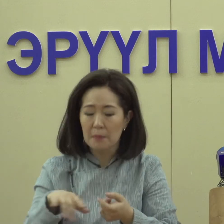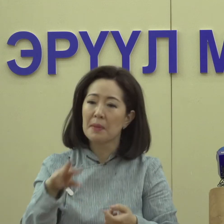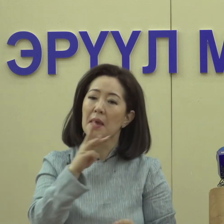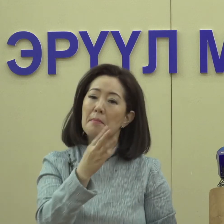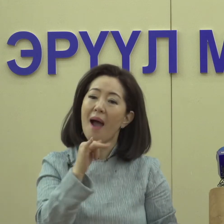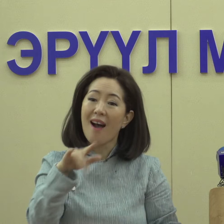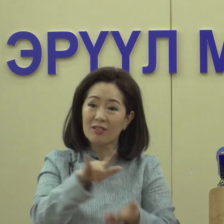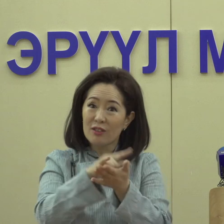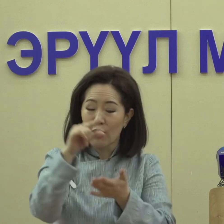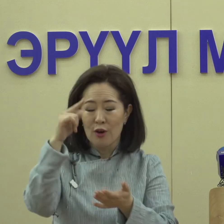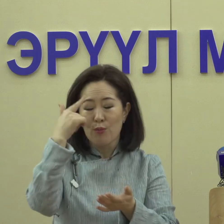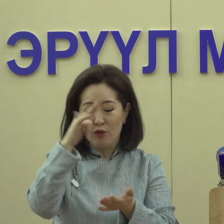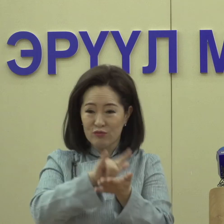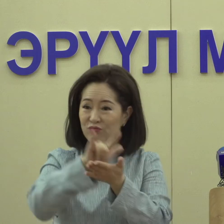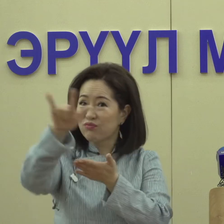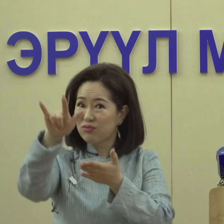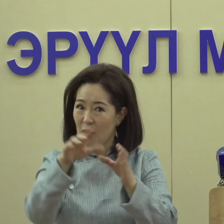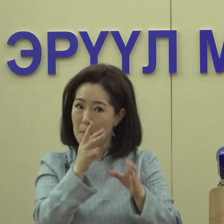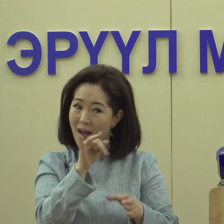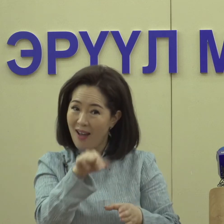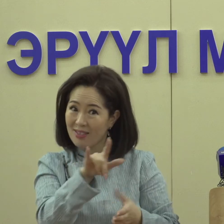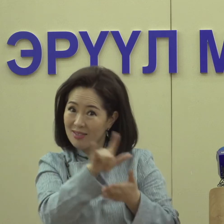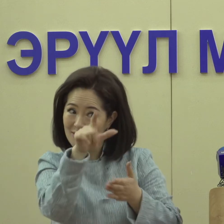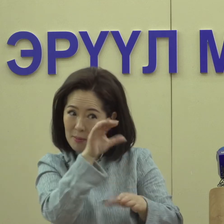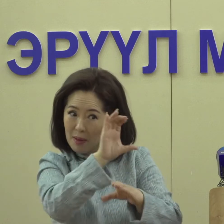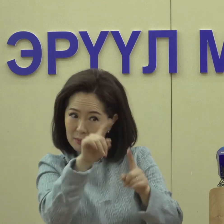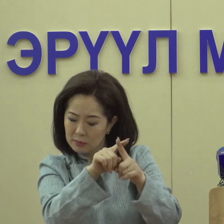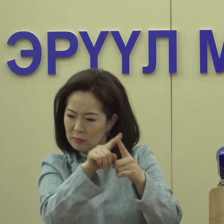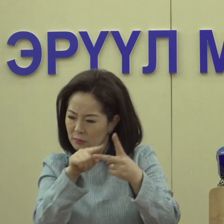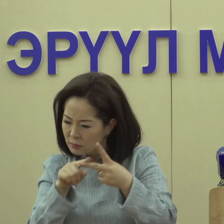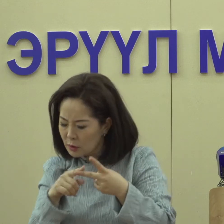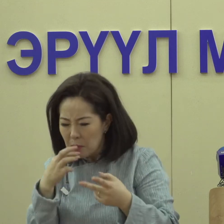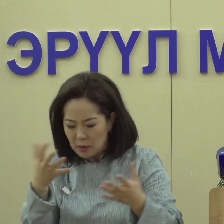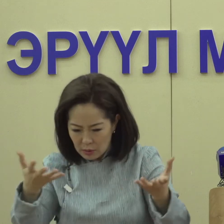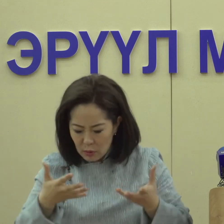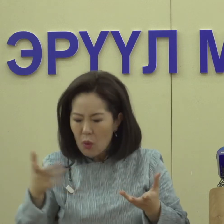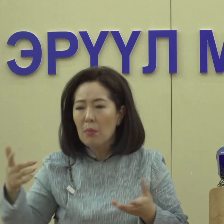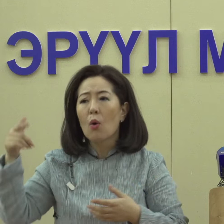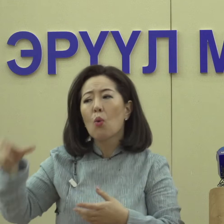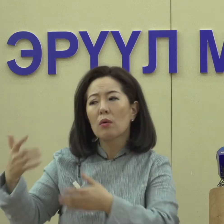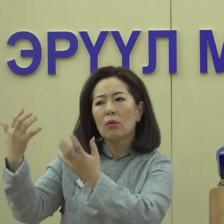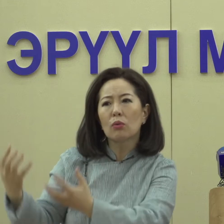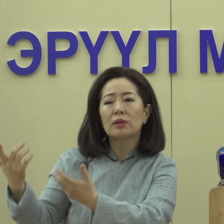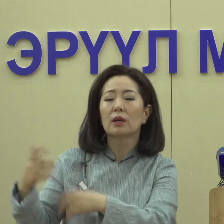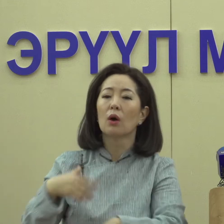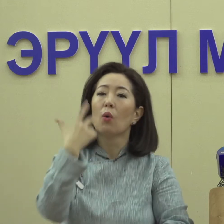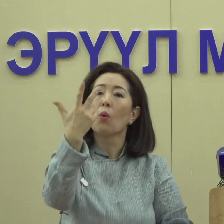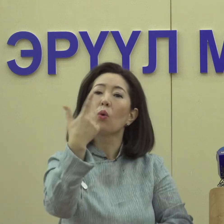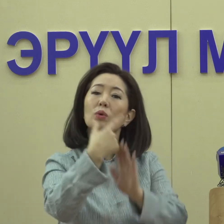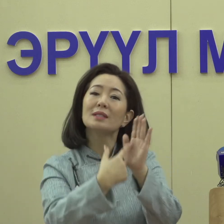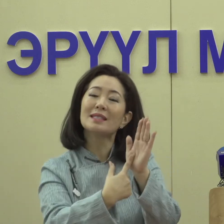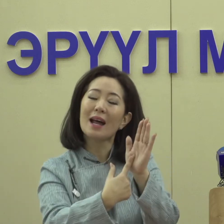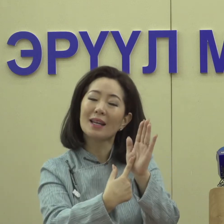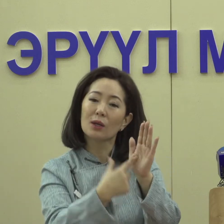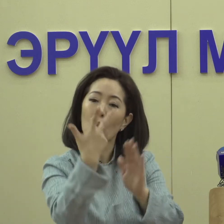бас бусад авиа компаниудаас авсан мэдээлэлээр өнөөдрийн байдлаар 3000 гаруй орчим зорчигч одоо 3 сарын одоо сүүл